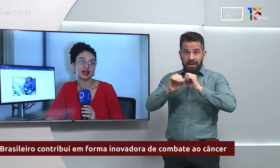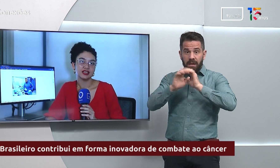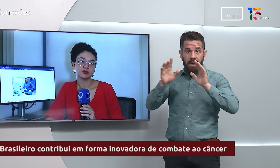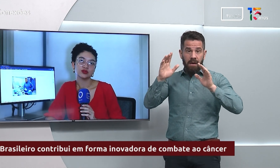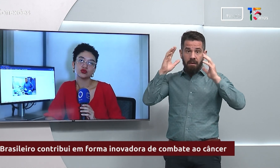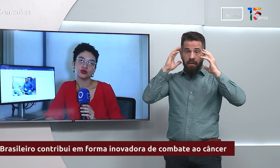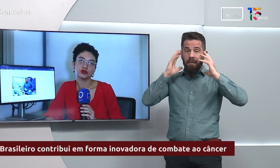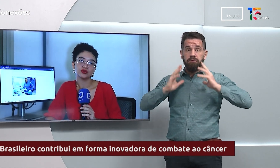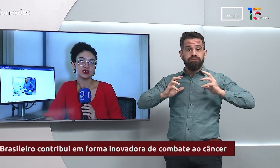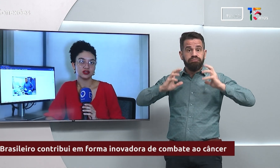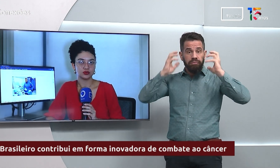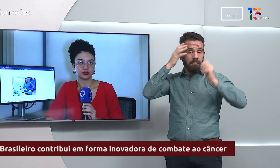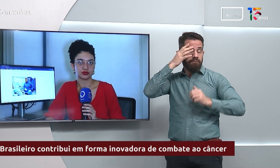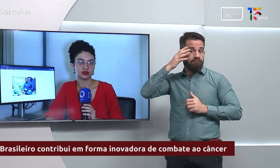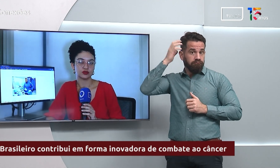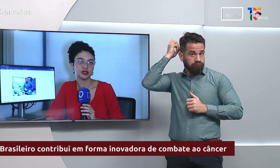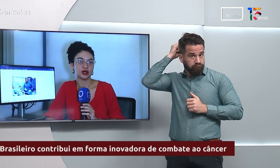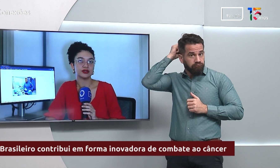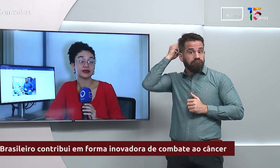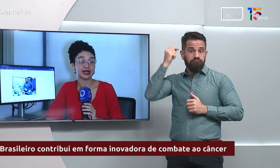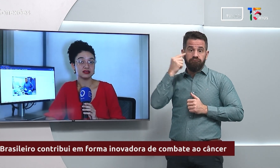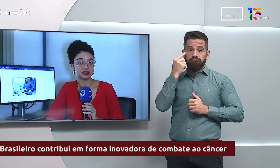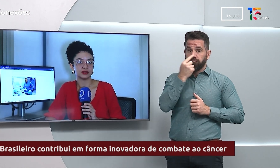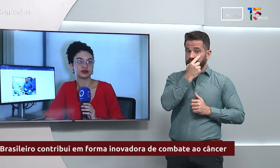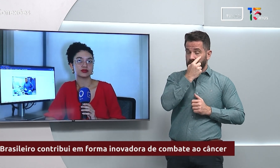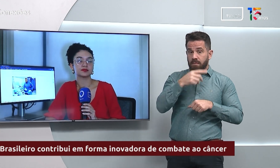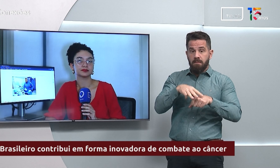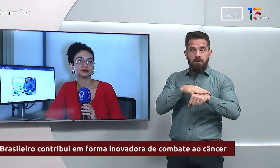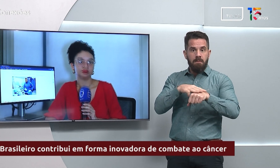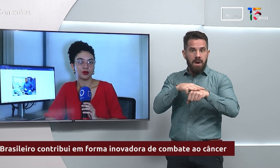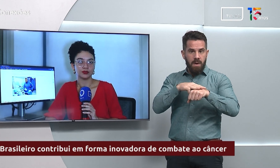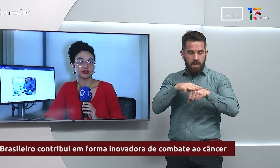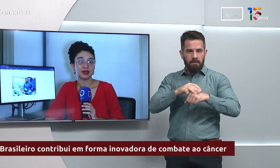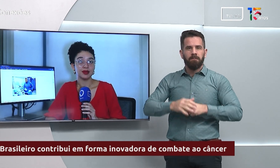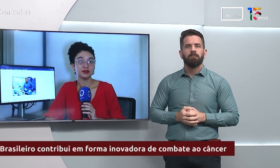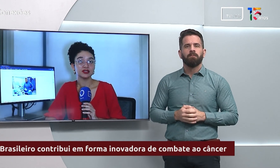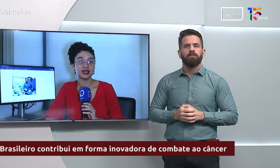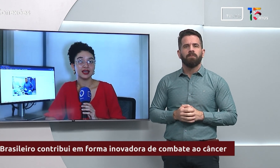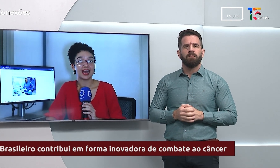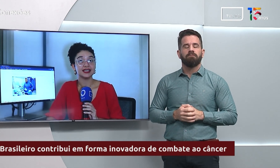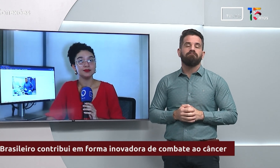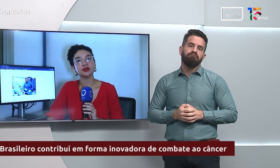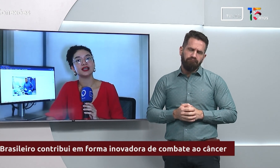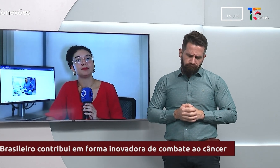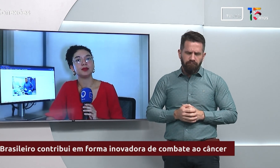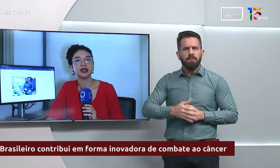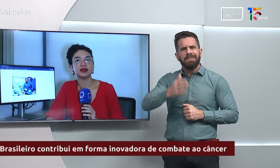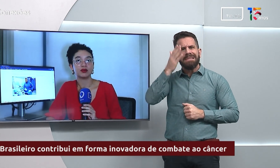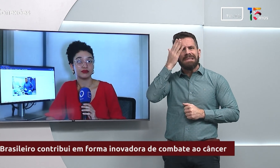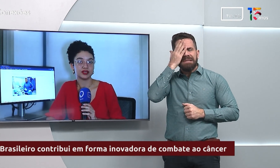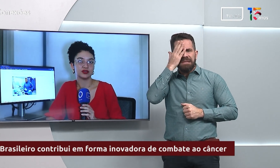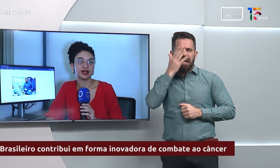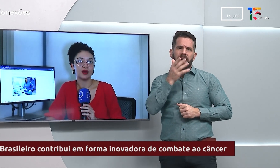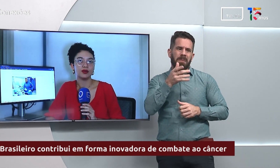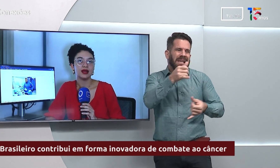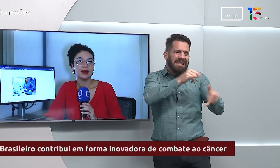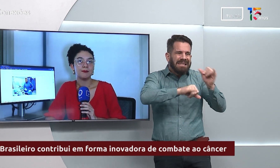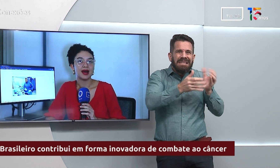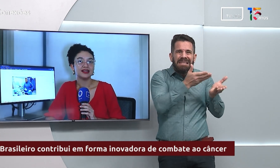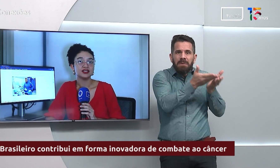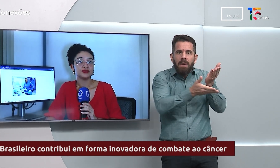tanto a multiplicação das células que elas acabam estressadas e mortas. Mas antes de explicar como isso funciona,